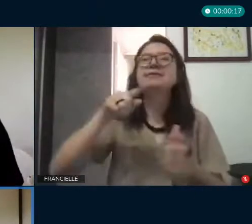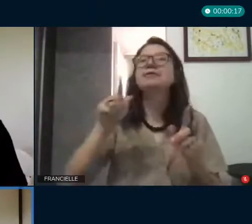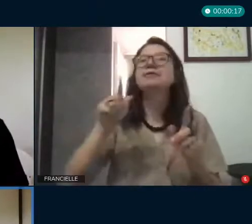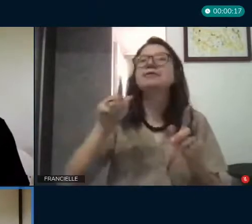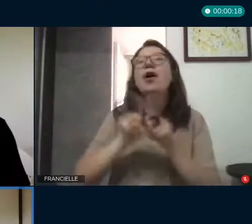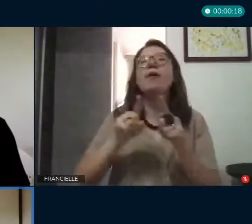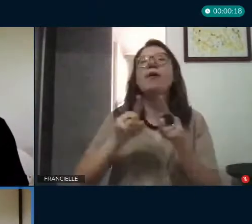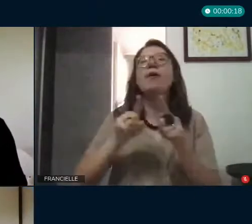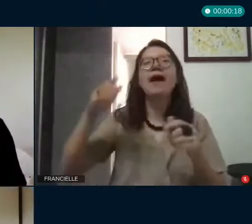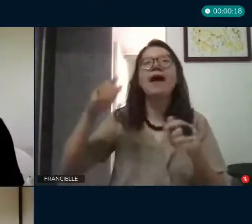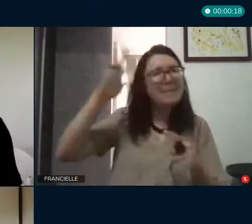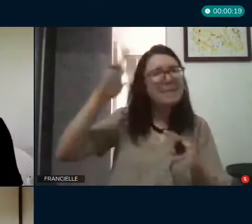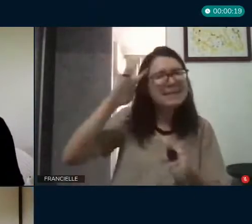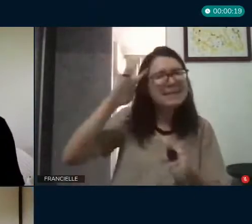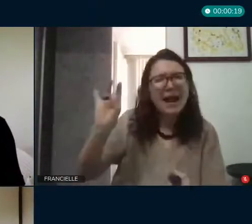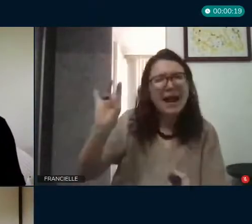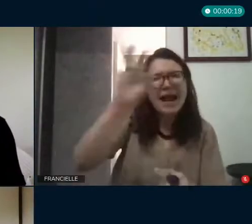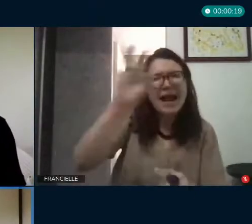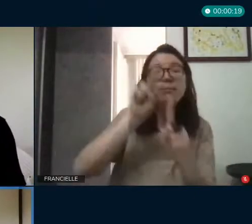terminologia.